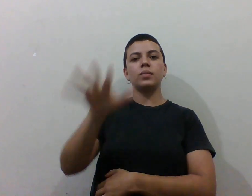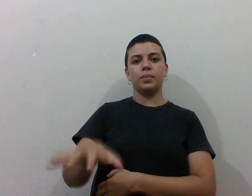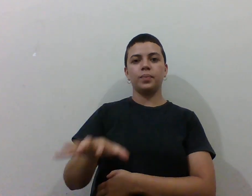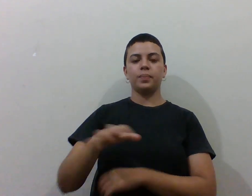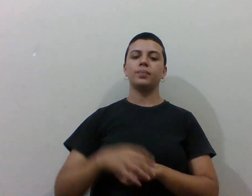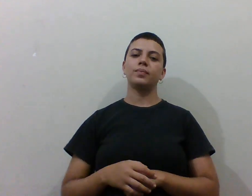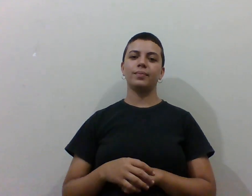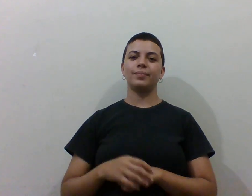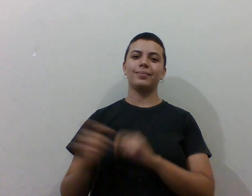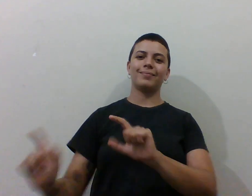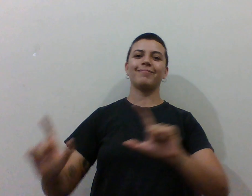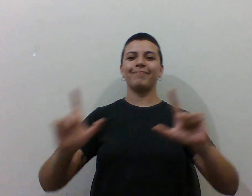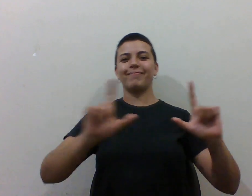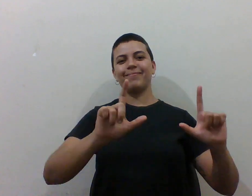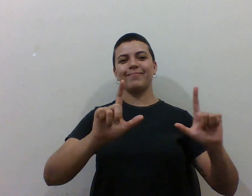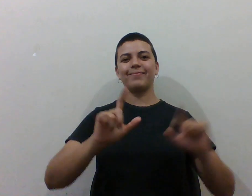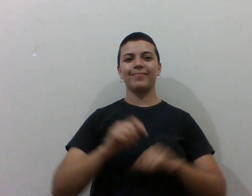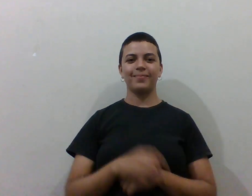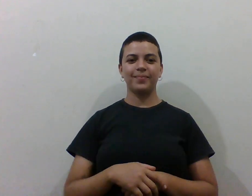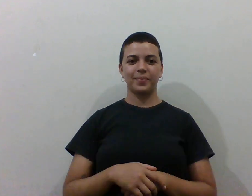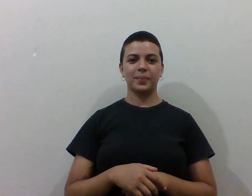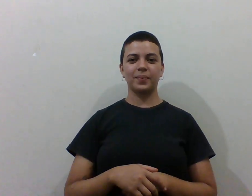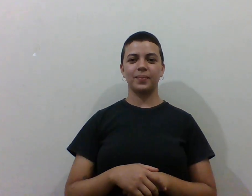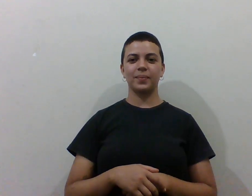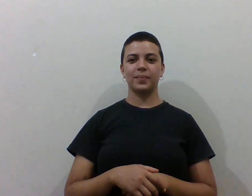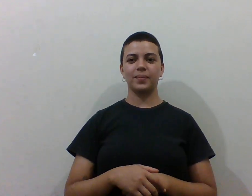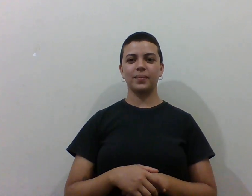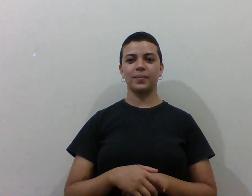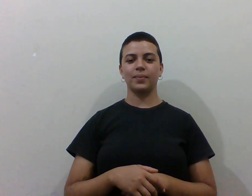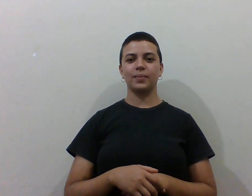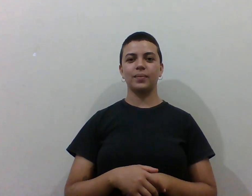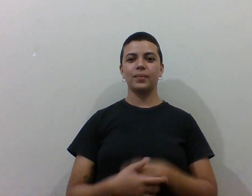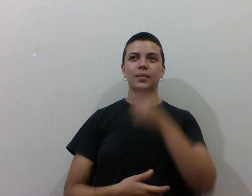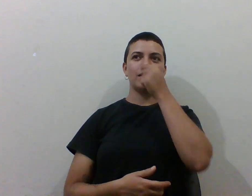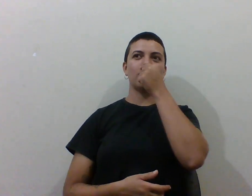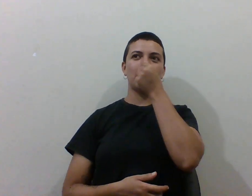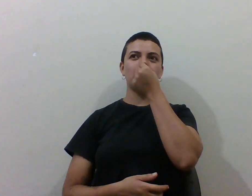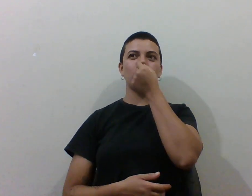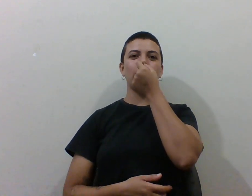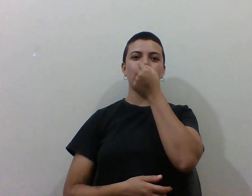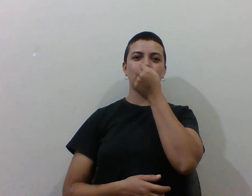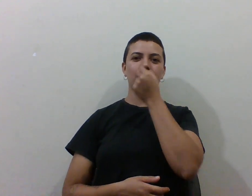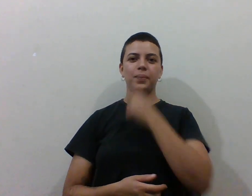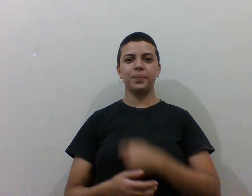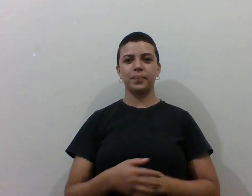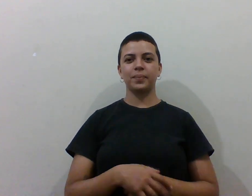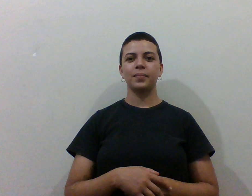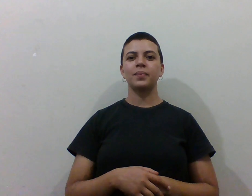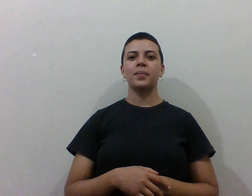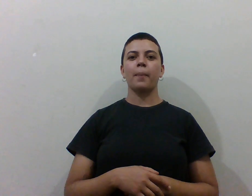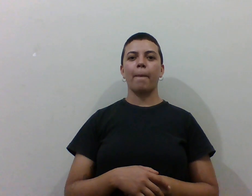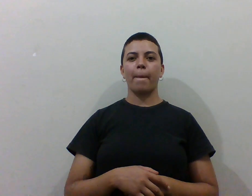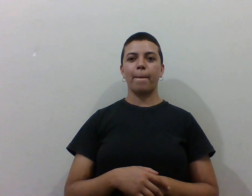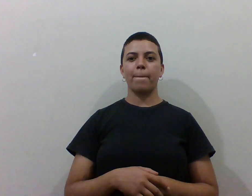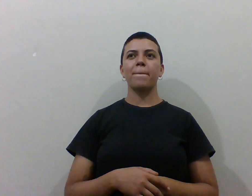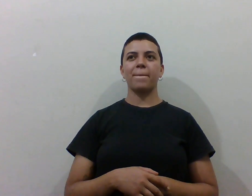meio agora estou chegando mais ou menos aqui no meio para o fim da minha fala eu além de estudar essas questões de feminismo e de viventes humanos